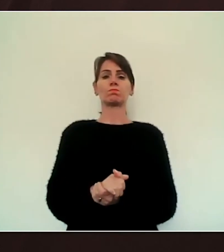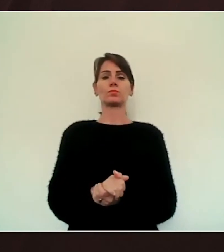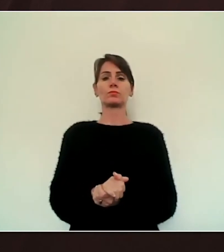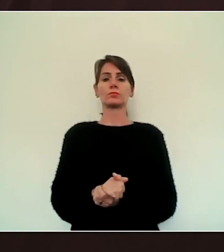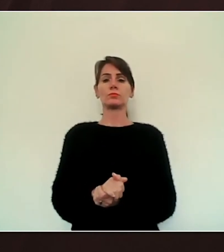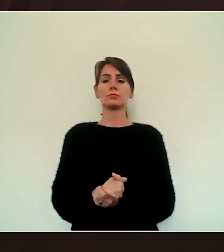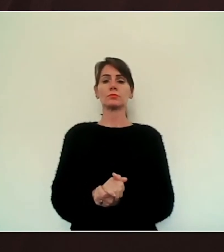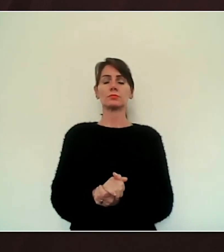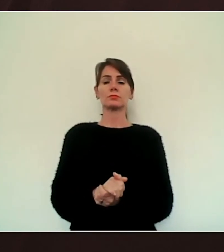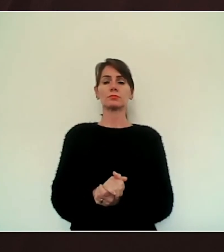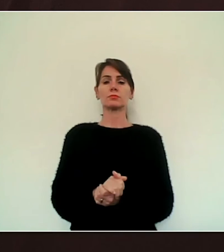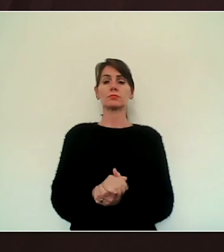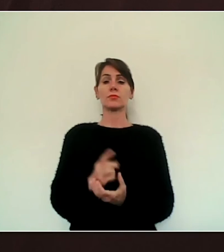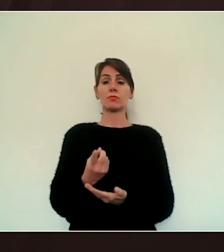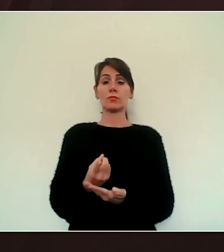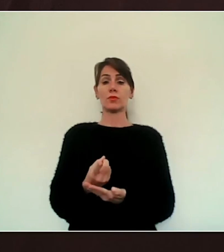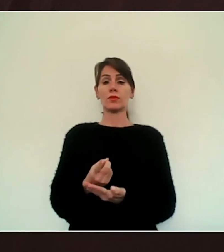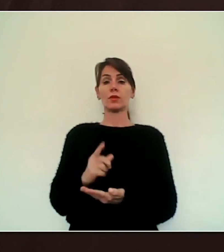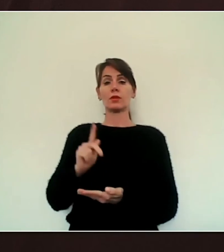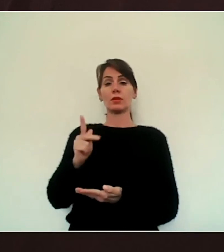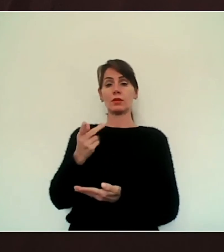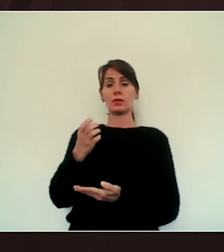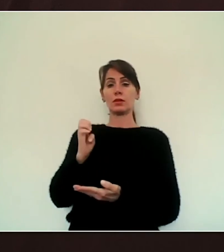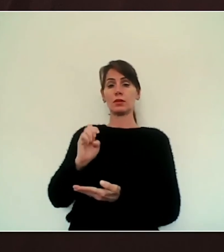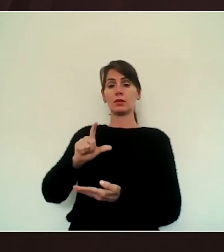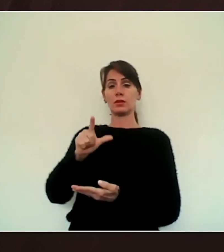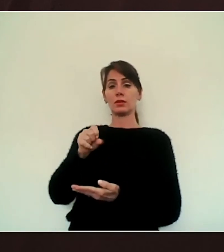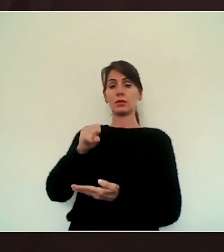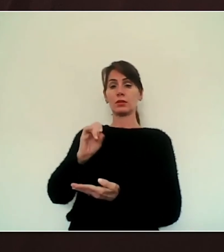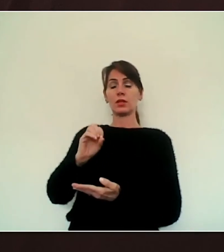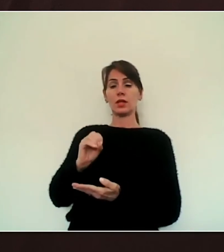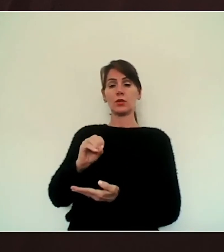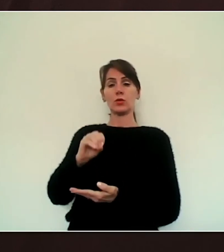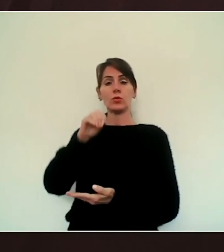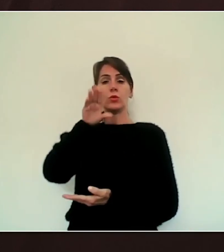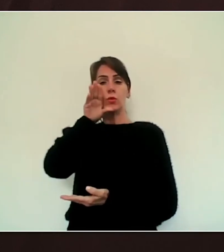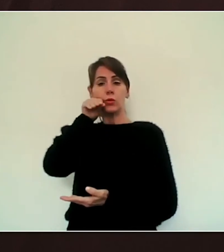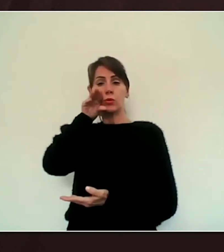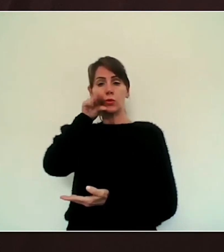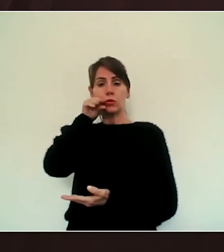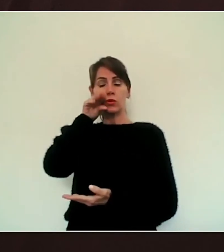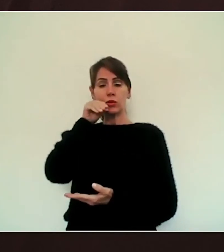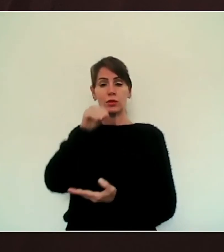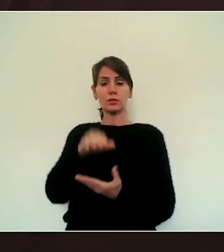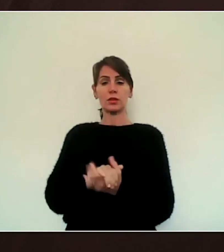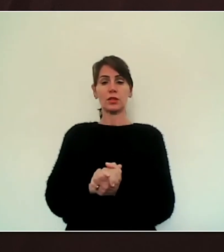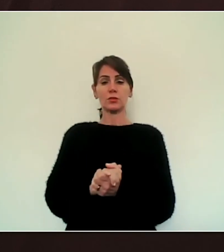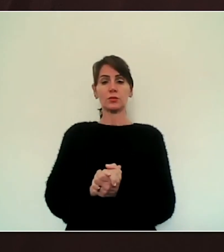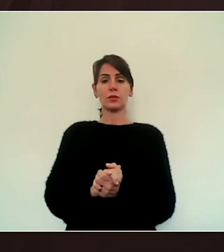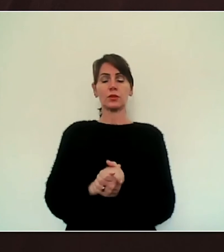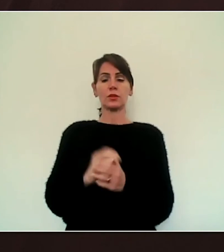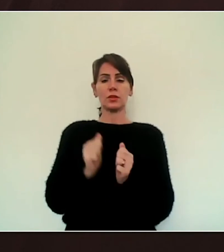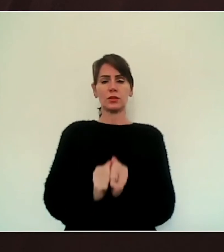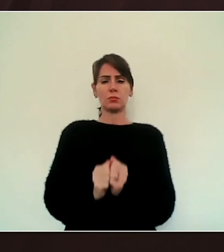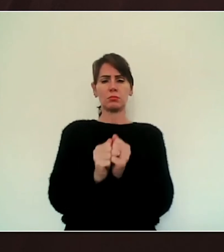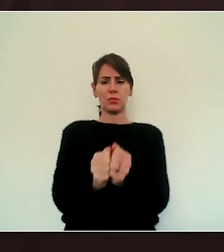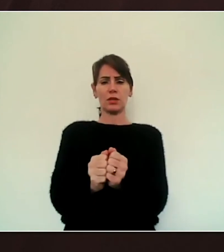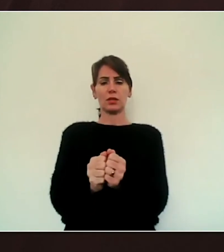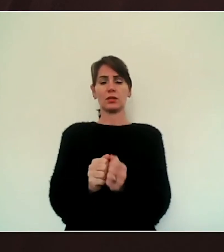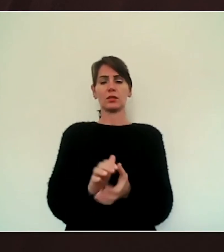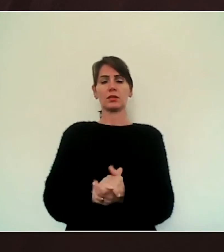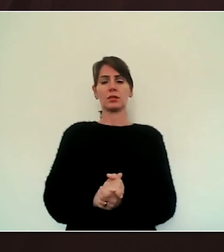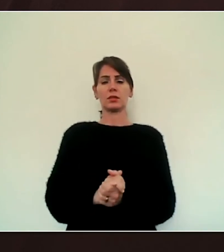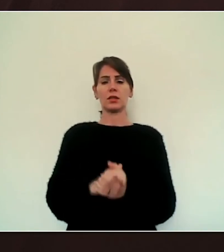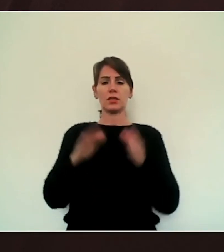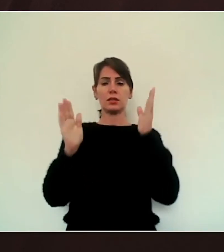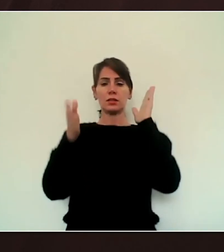que trabalha na escolta armada, um funcionário da escolta armada, acompanha caminhões, certo? E não conseguiu